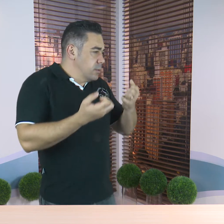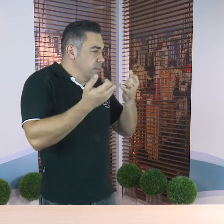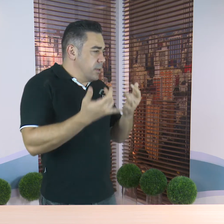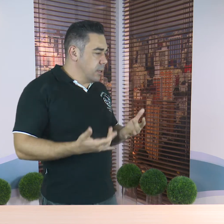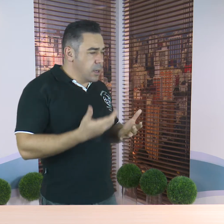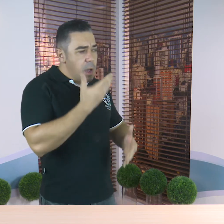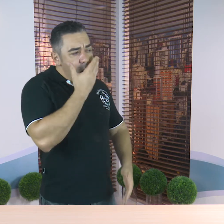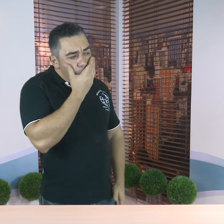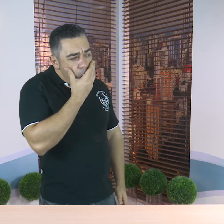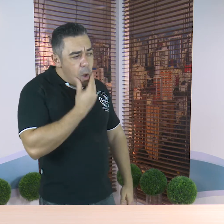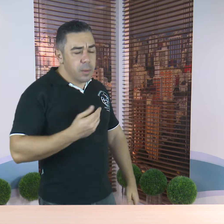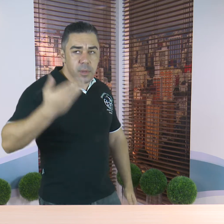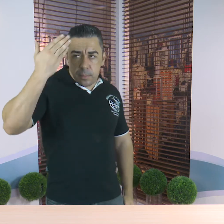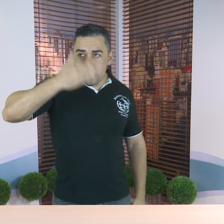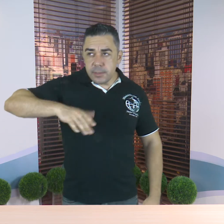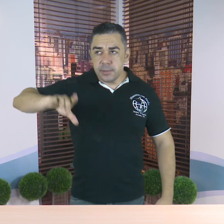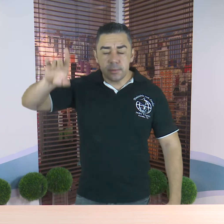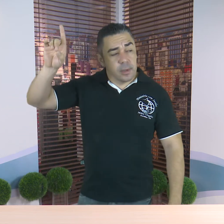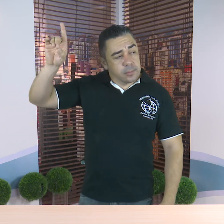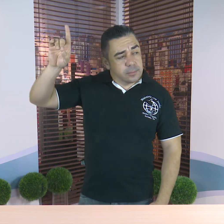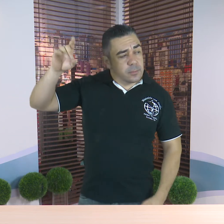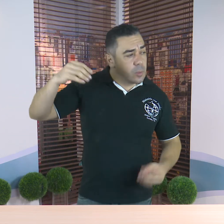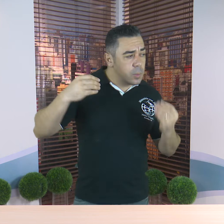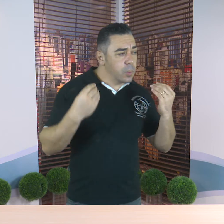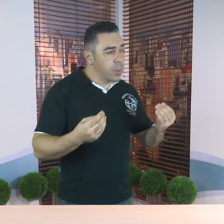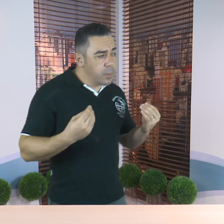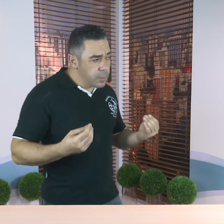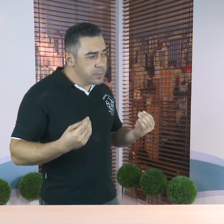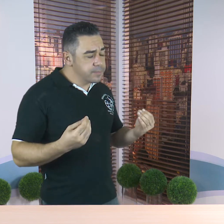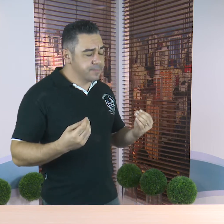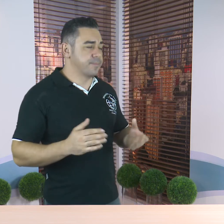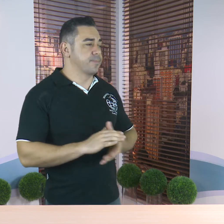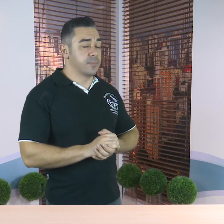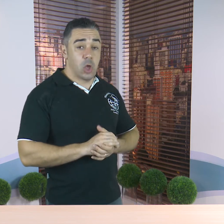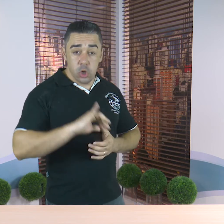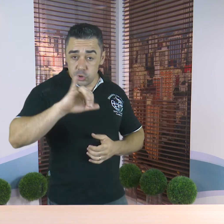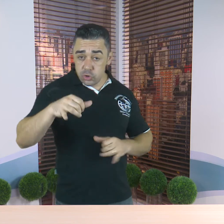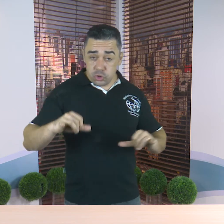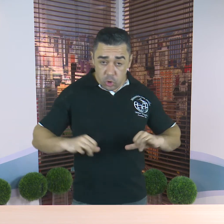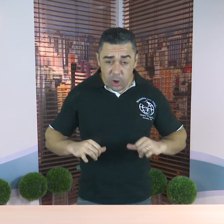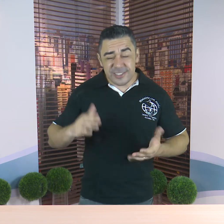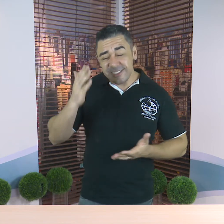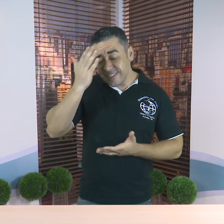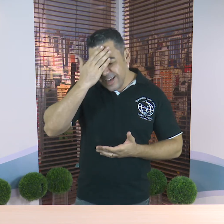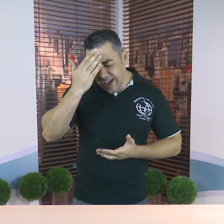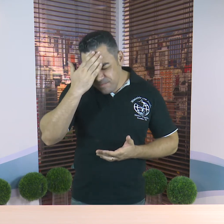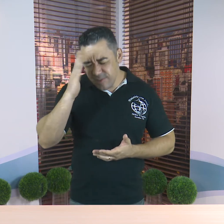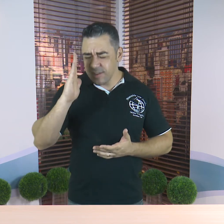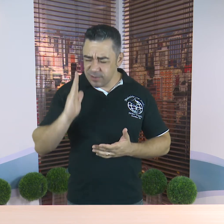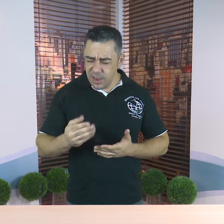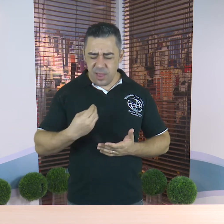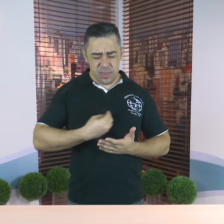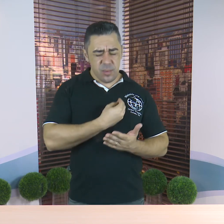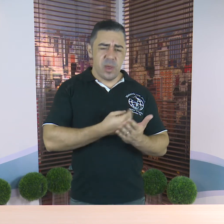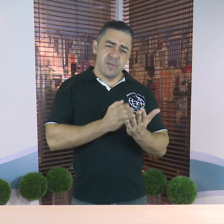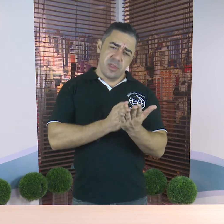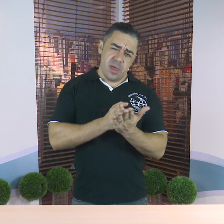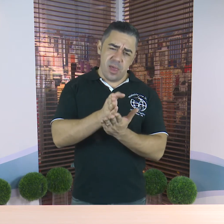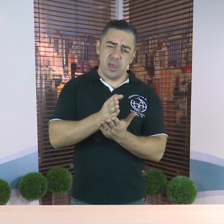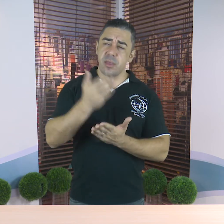para com Deus? Jó estava convencido de que já vivia uma vida reta diante de Deus.